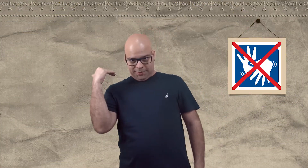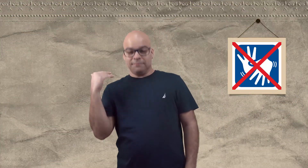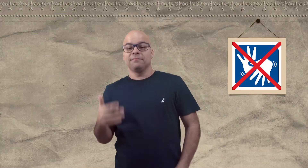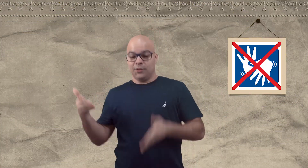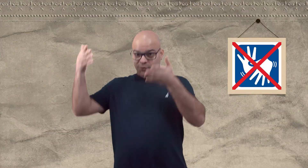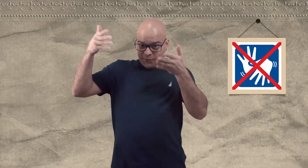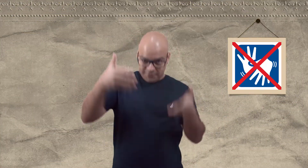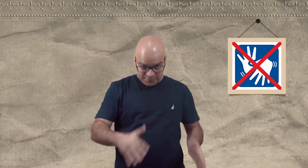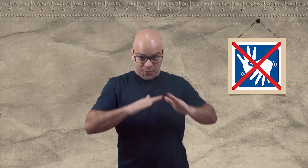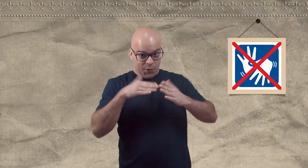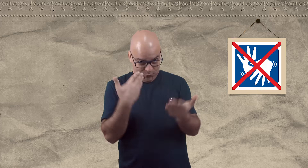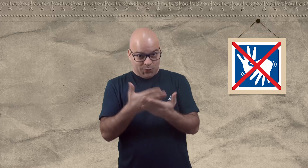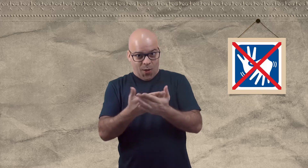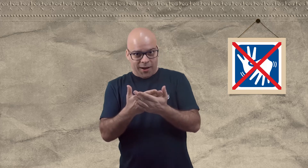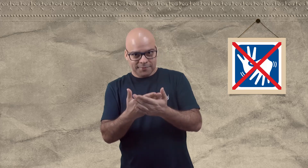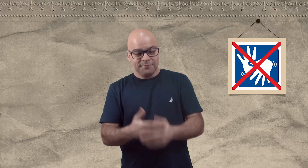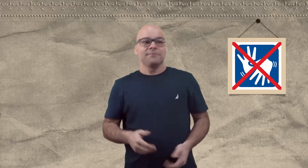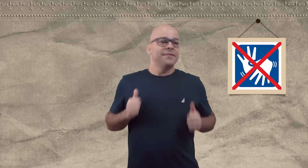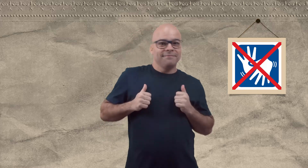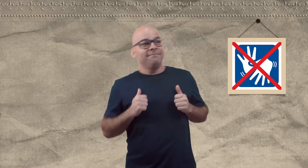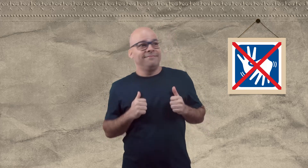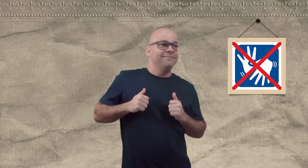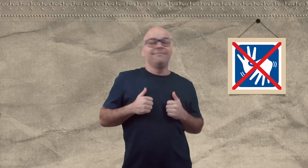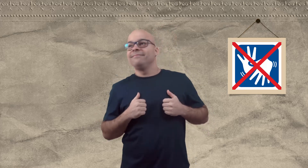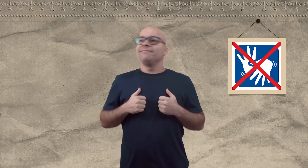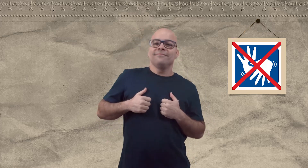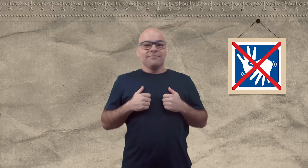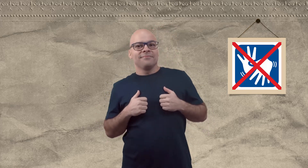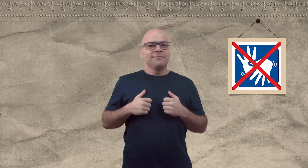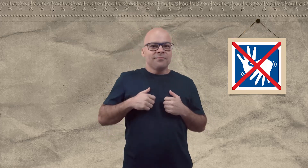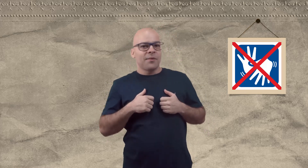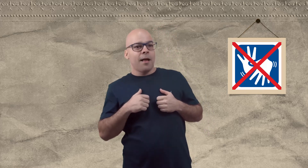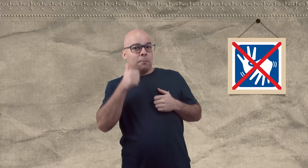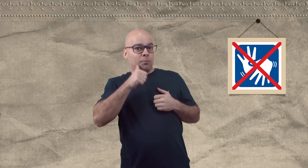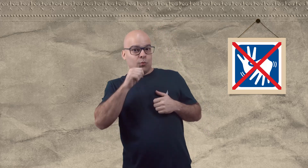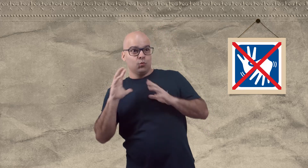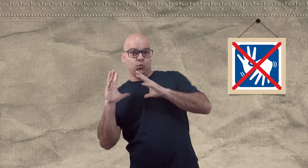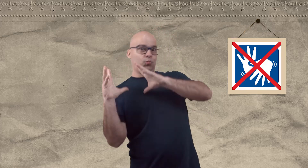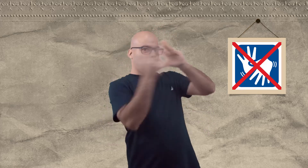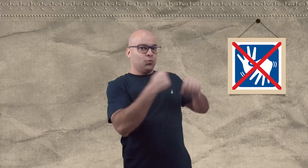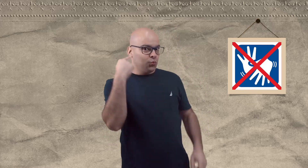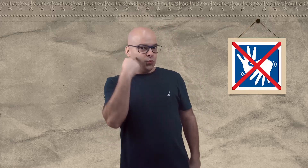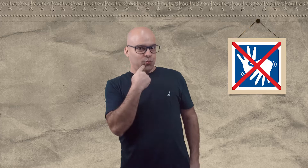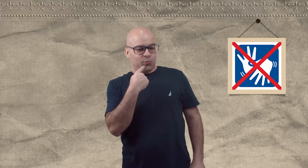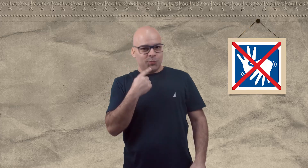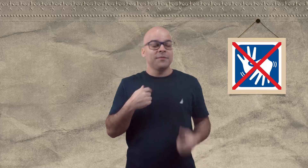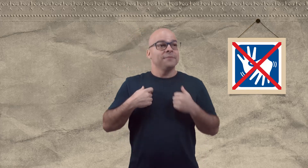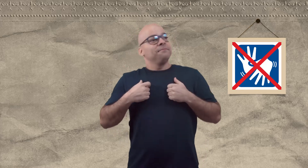Então, Louise chegou na escola, toda animada, com sua mochila nas costas. Lá, todas as